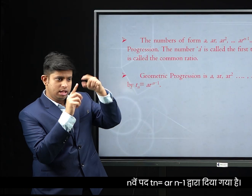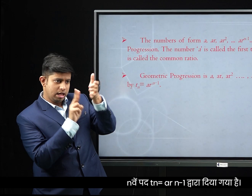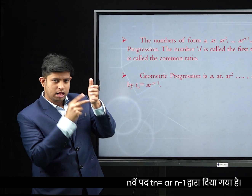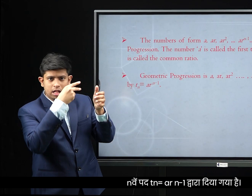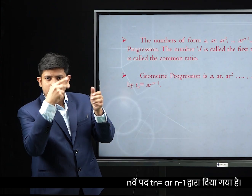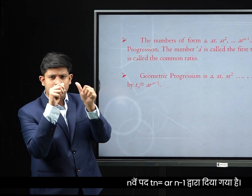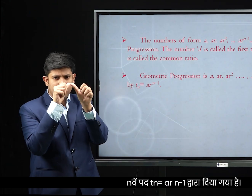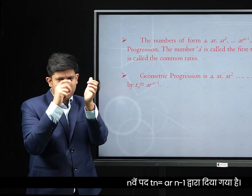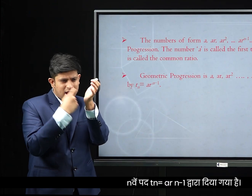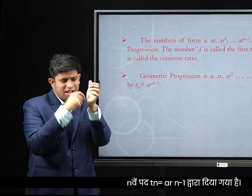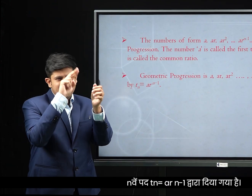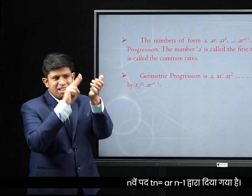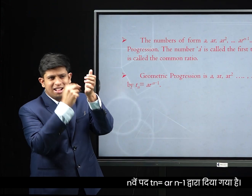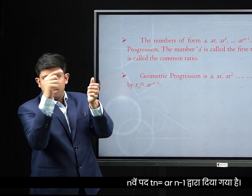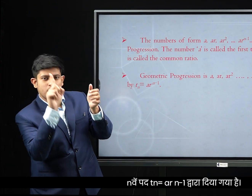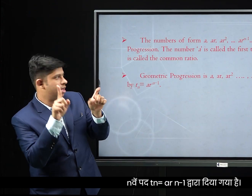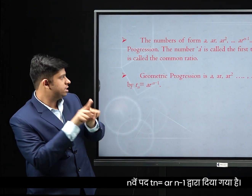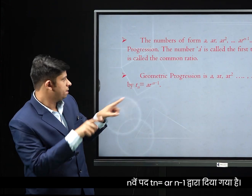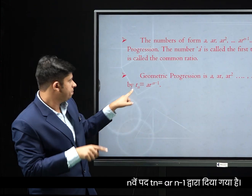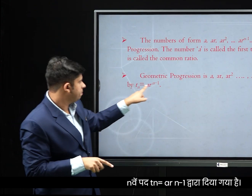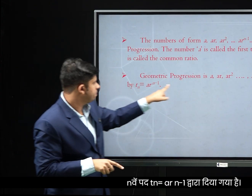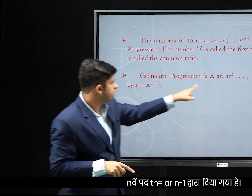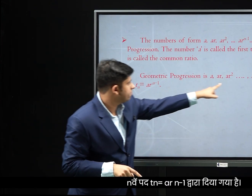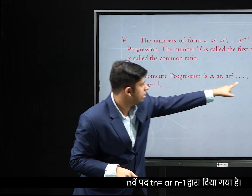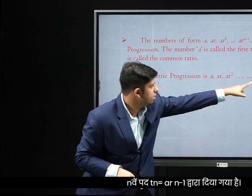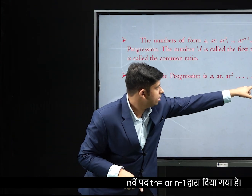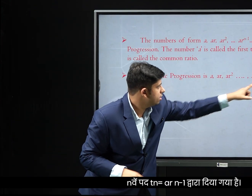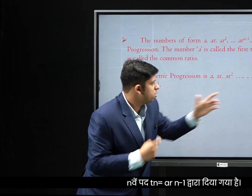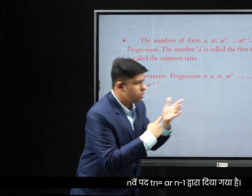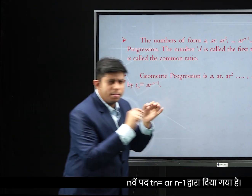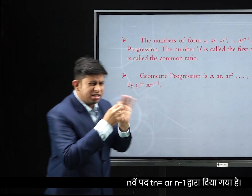nवे पद Tn इज इक्वल ARN-1 द्वारा दिया गया है।